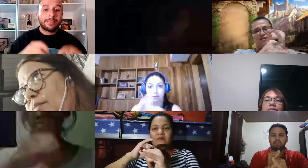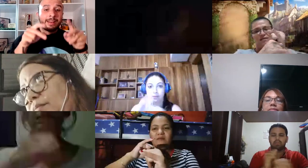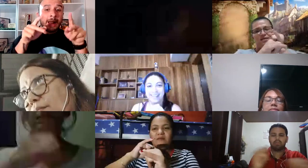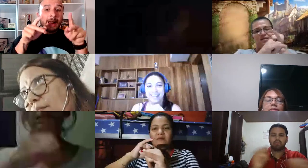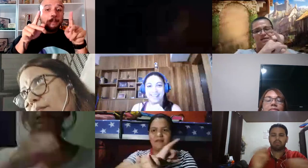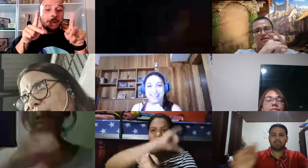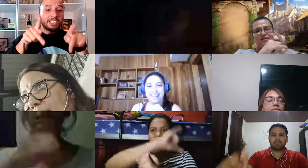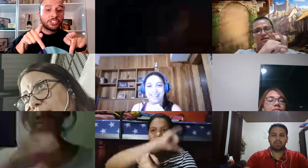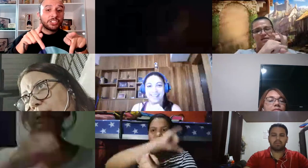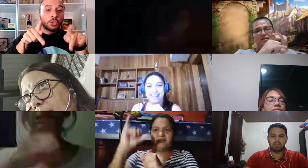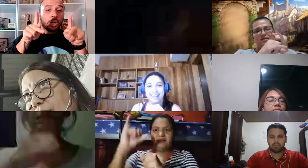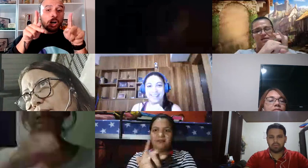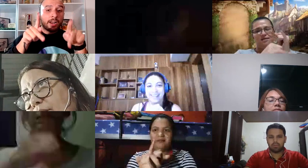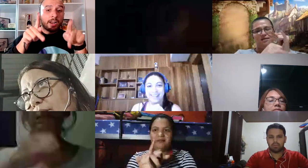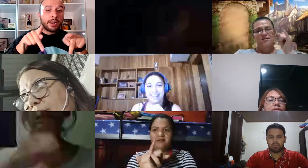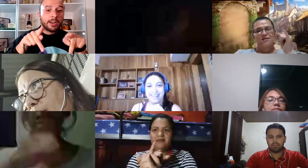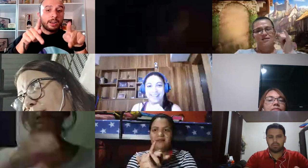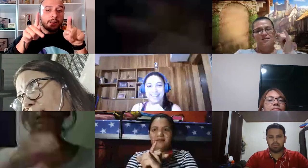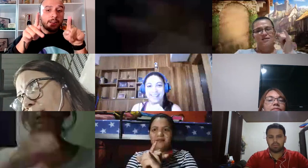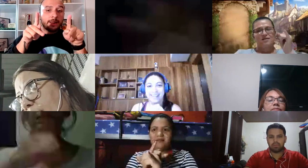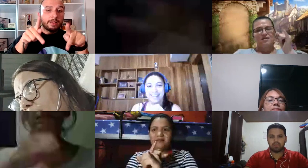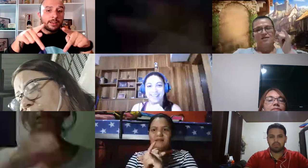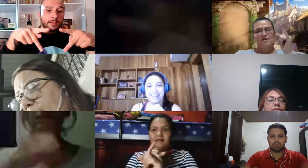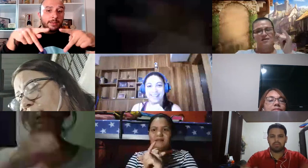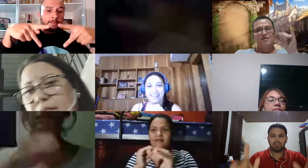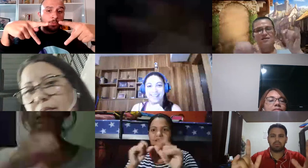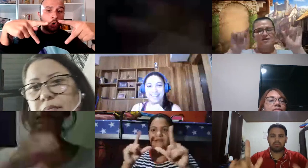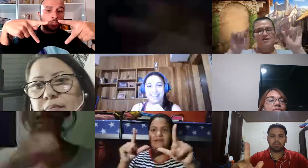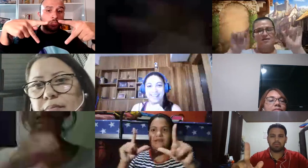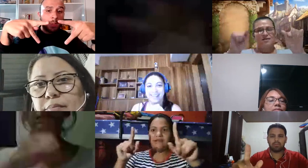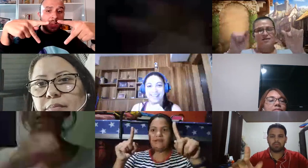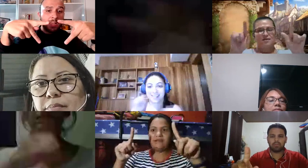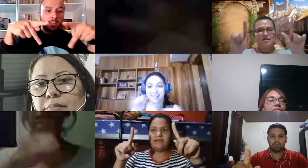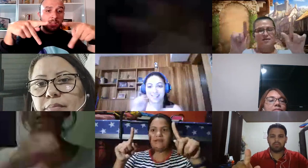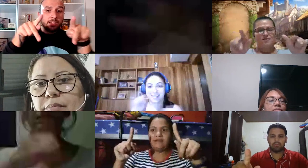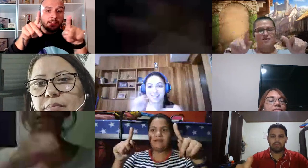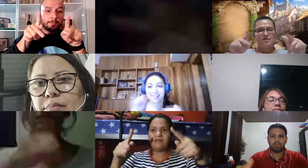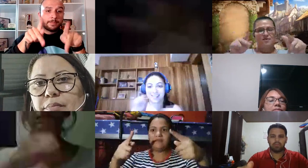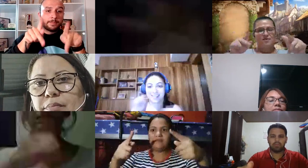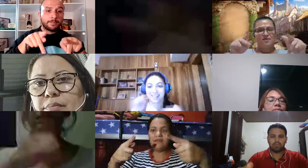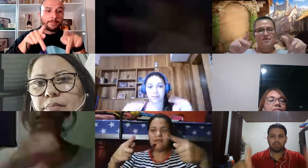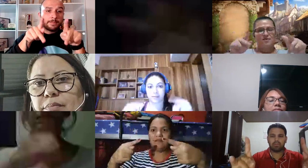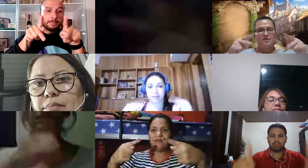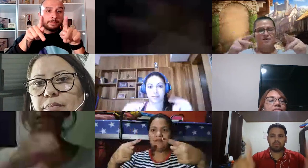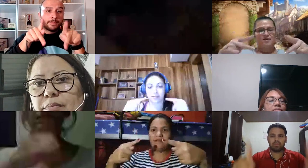De la persona. 2P.